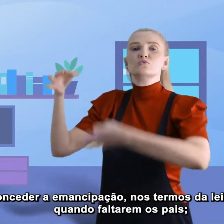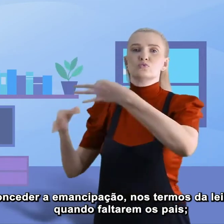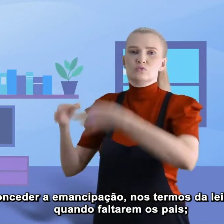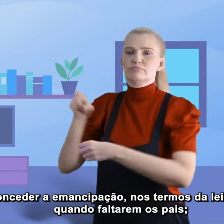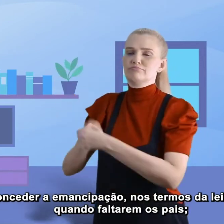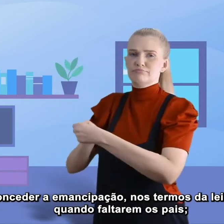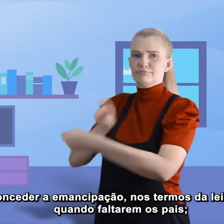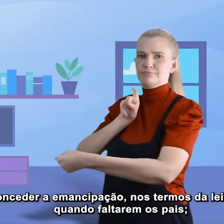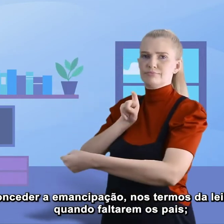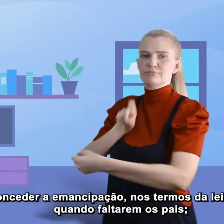os pais.